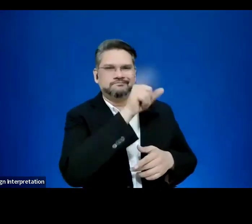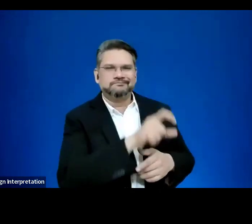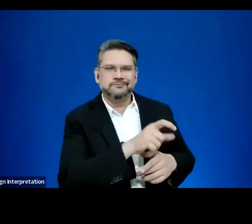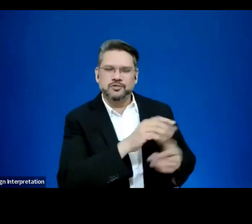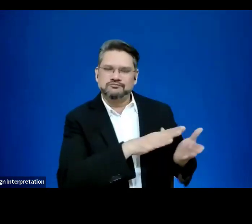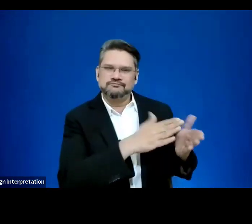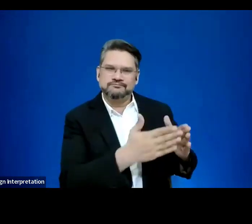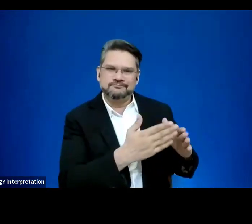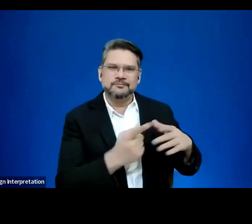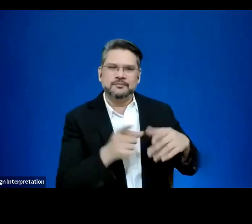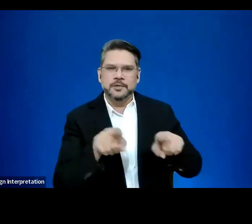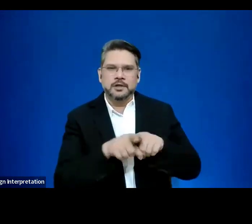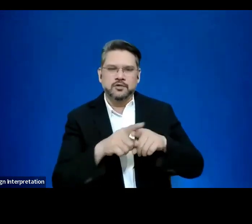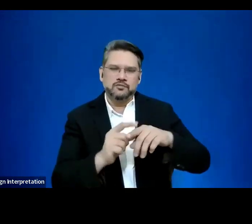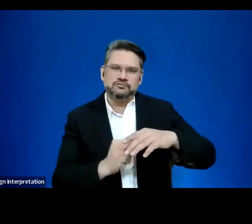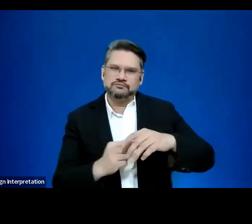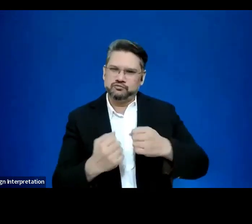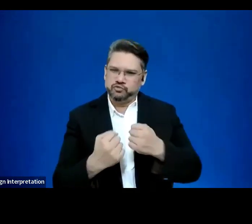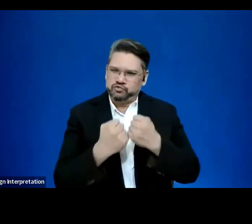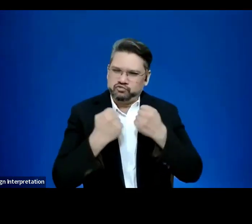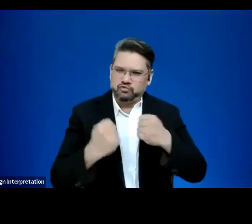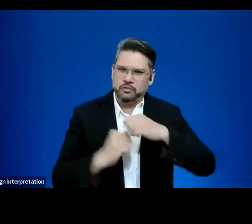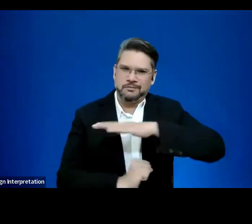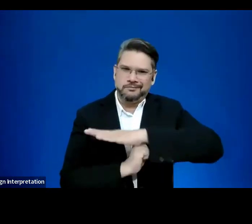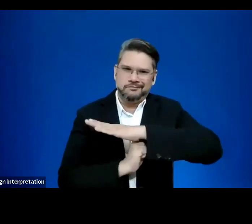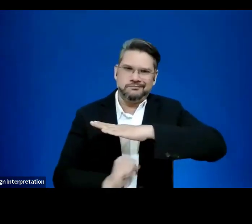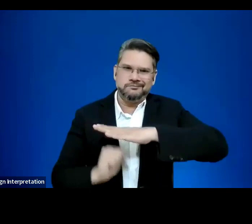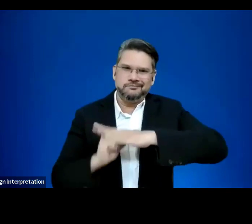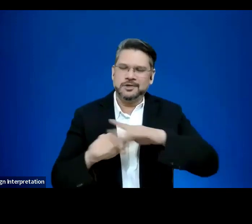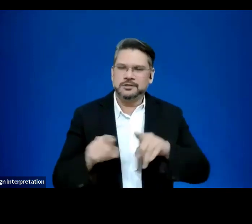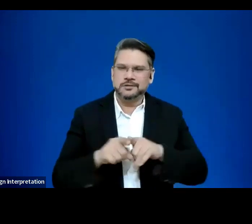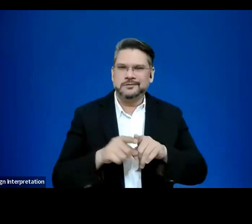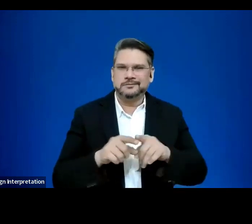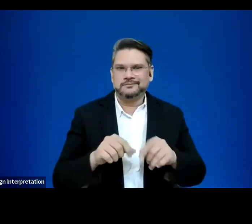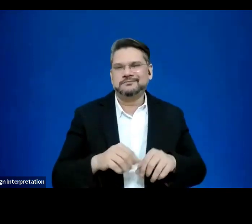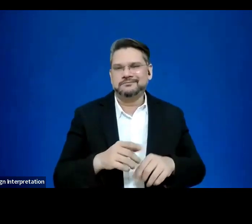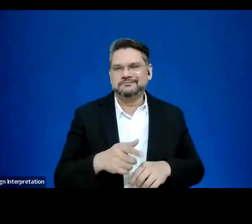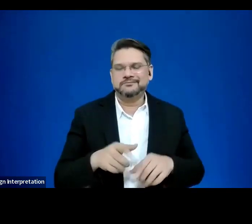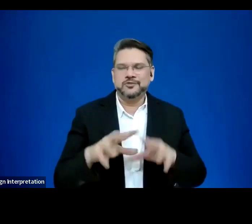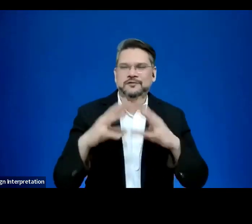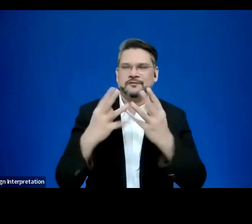我想要跟在座各位致哀，因为我们失去了这么一个